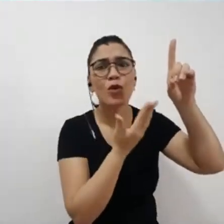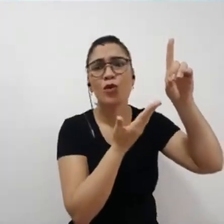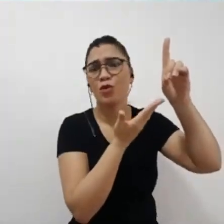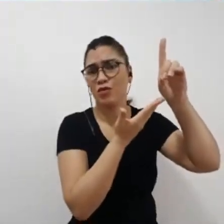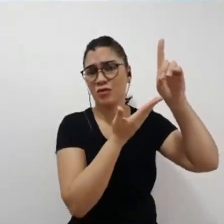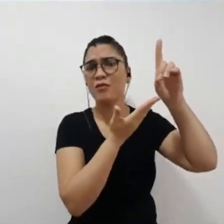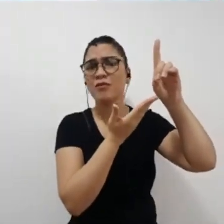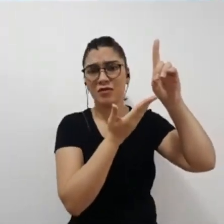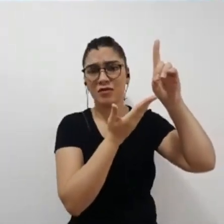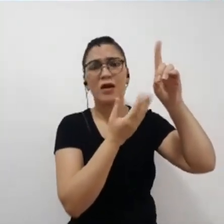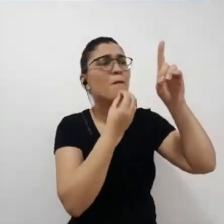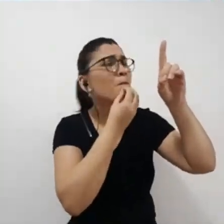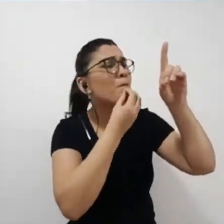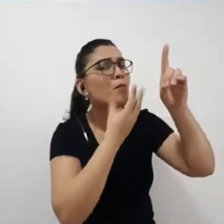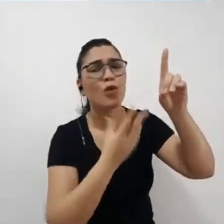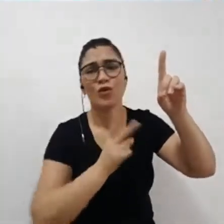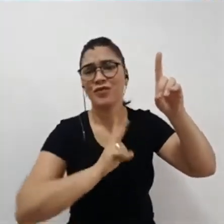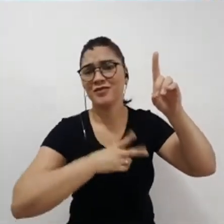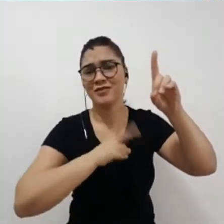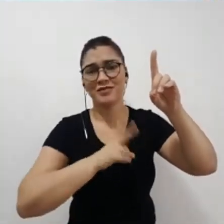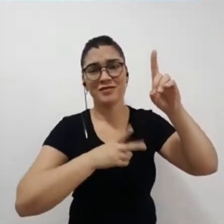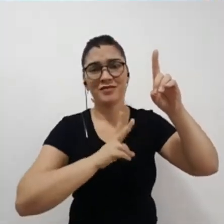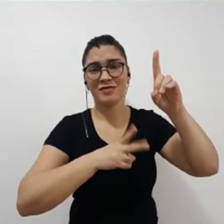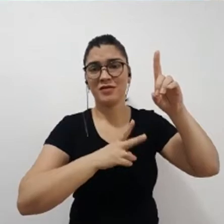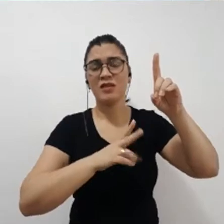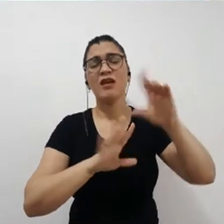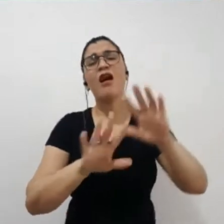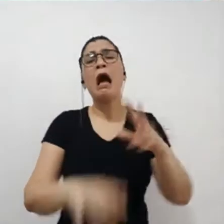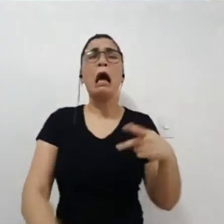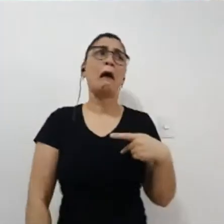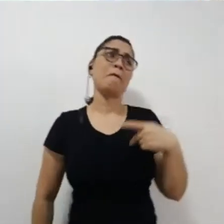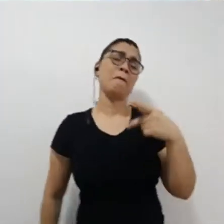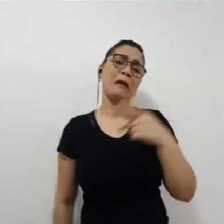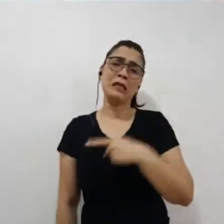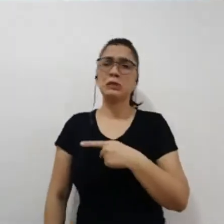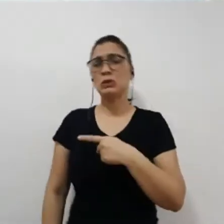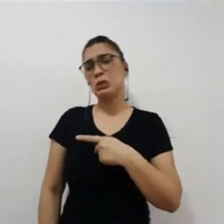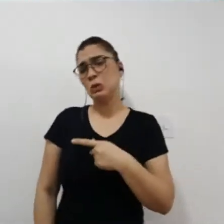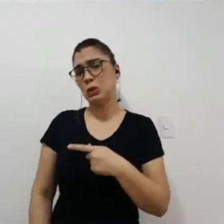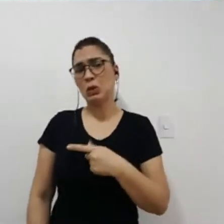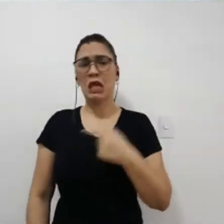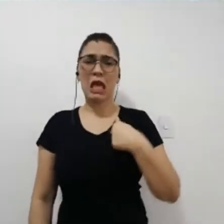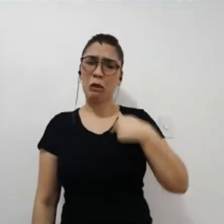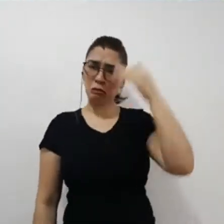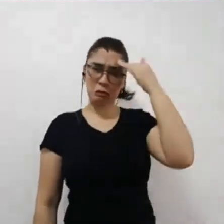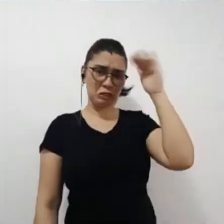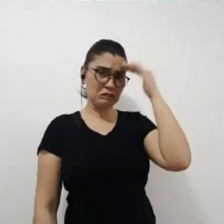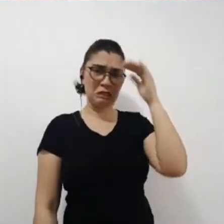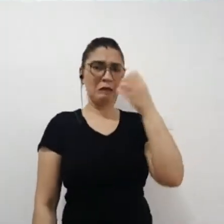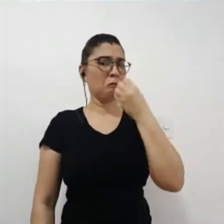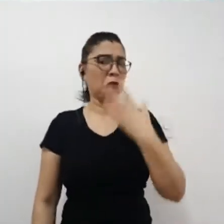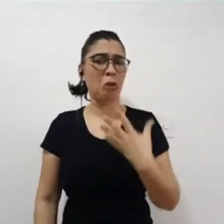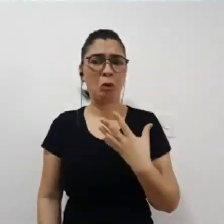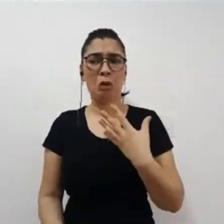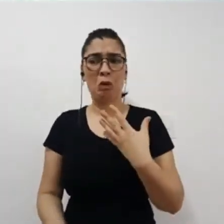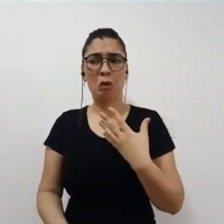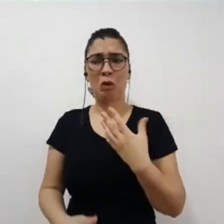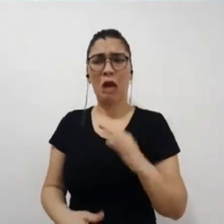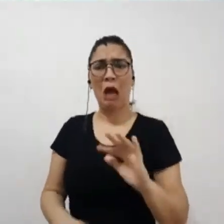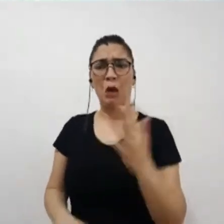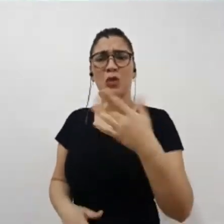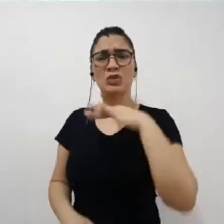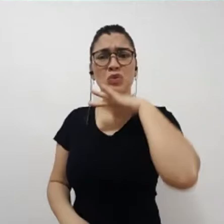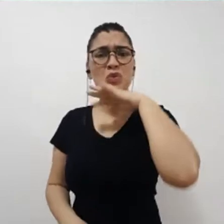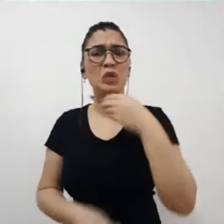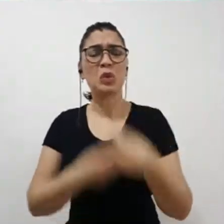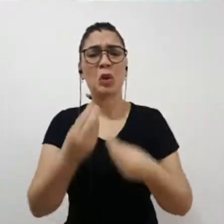é bom. Mas, pastor, eu não consigo ver a bondade de Deus nisso tudo. Deus é bom. Eu